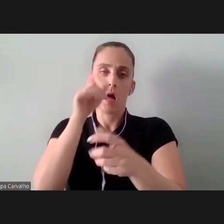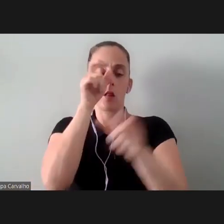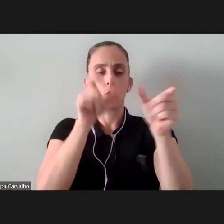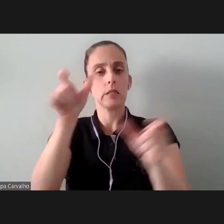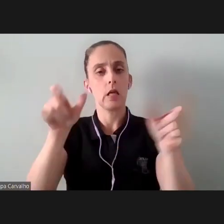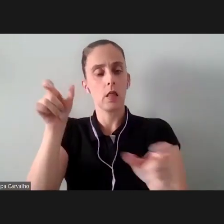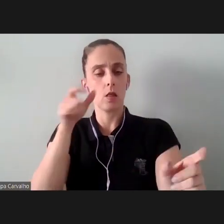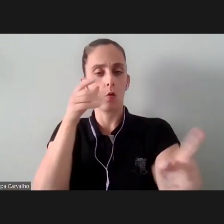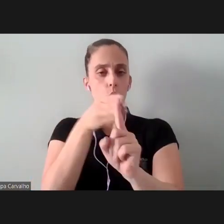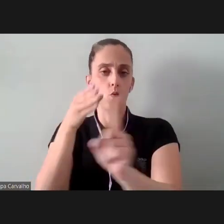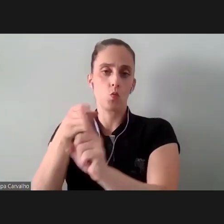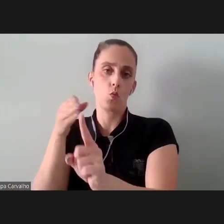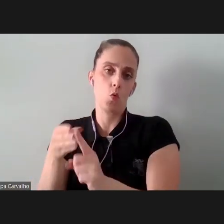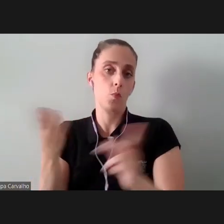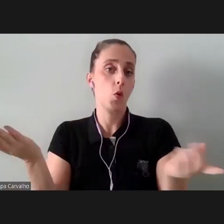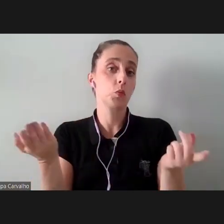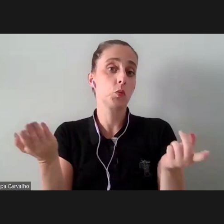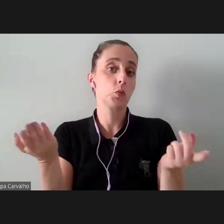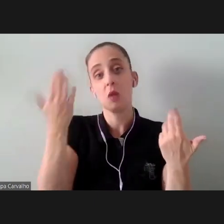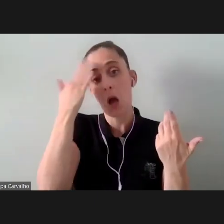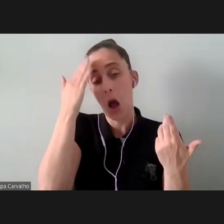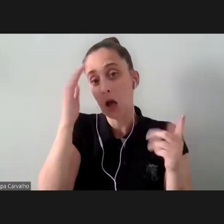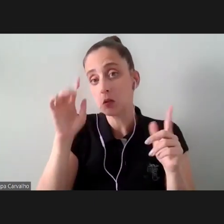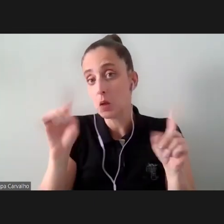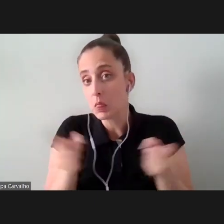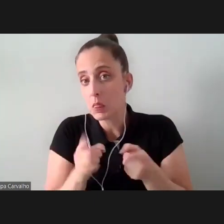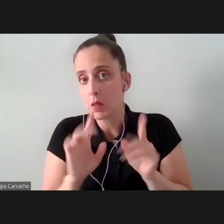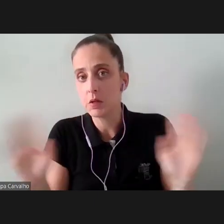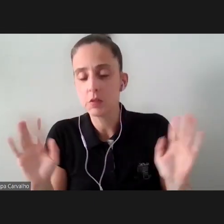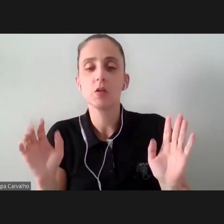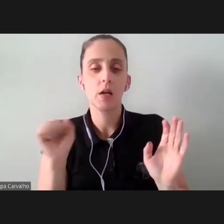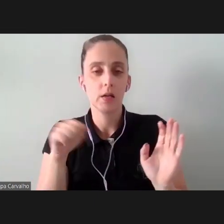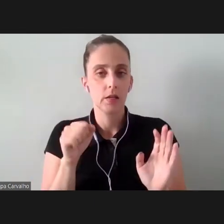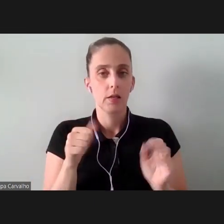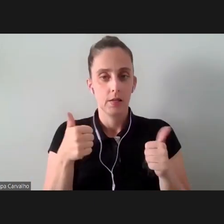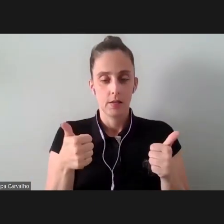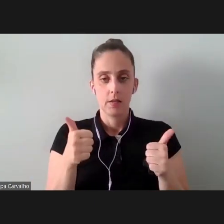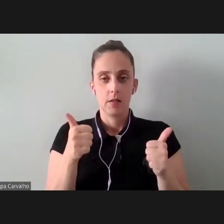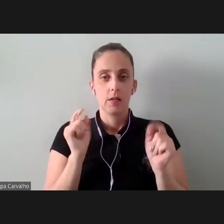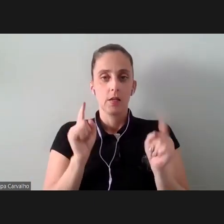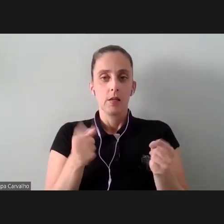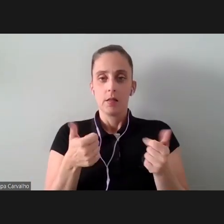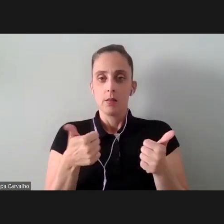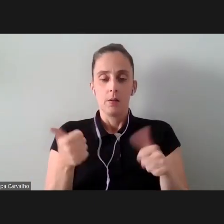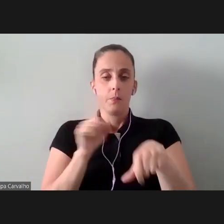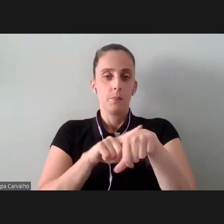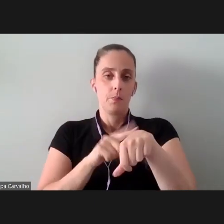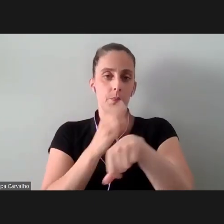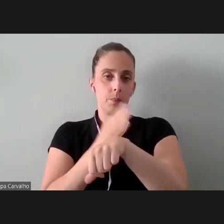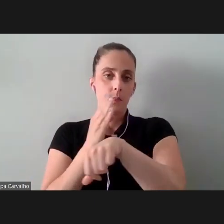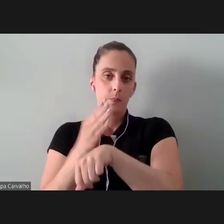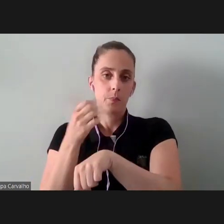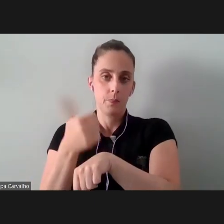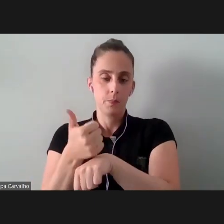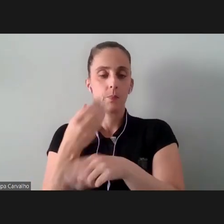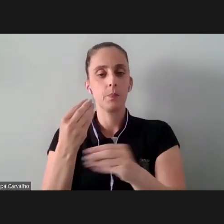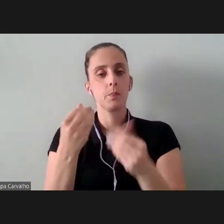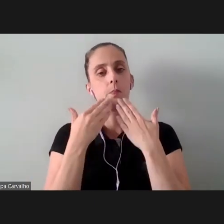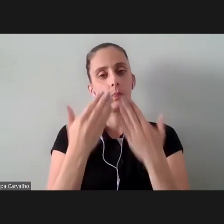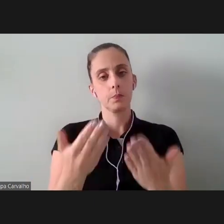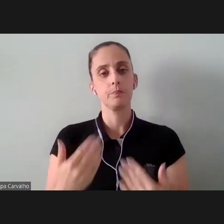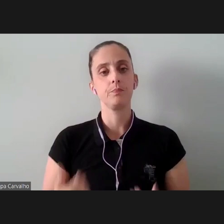Para começar, eu acho que não passei o tempo. Não, começamos, está tudo dentro dos tempos, muito